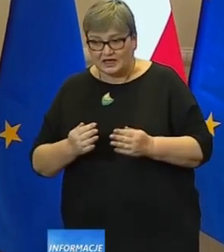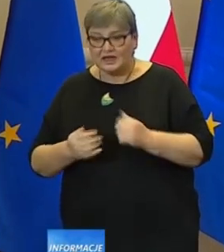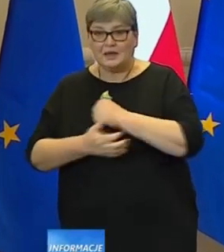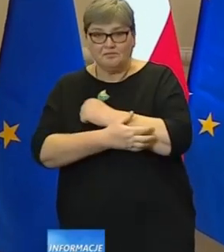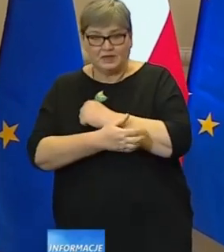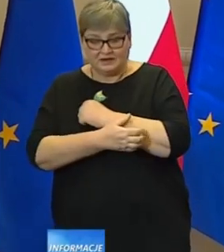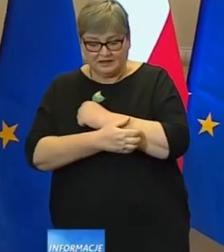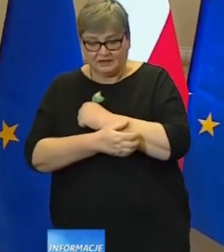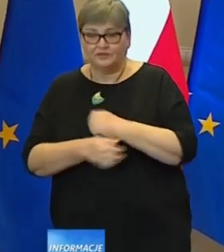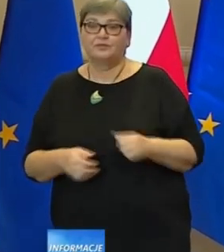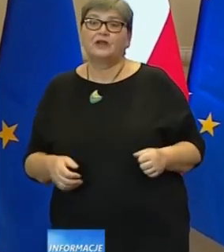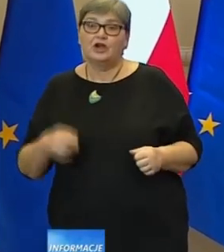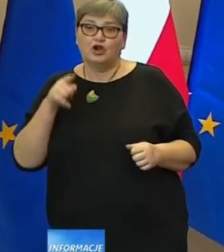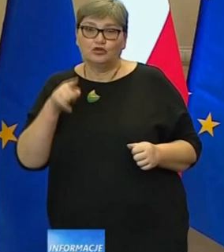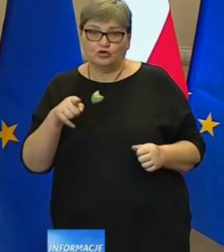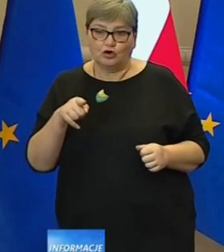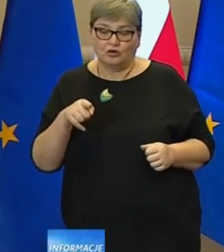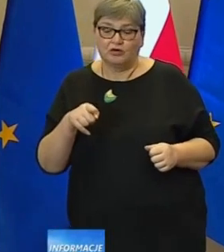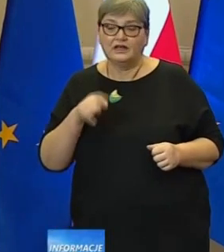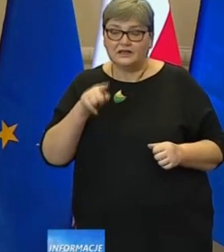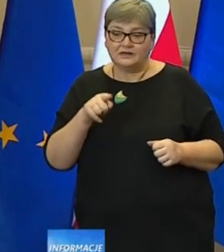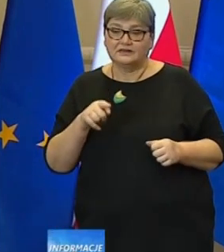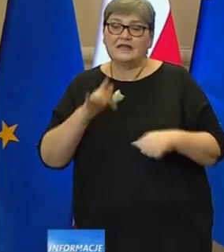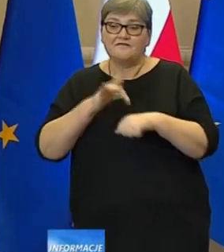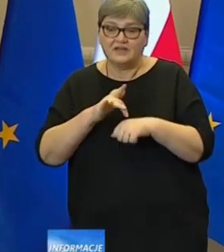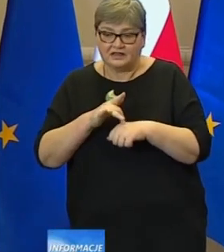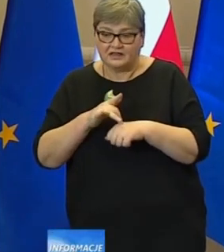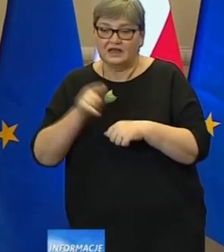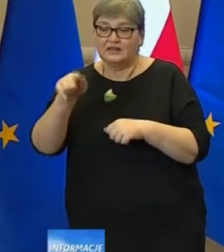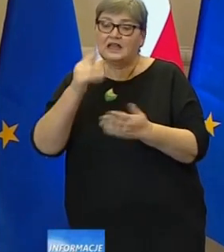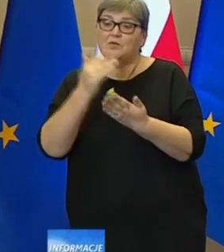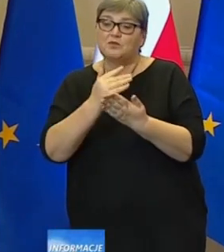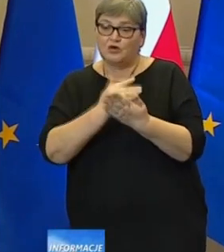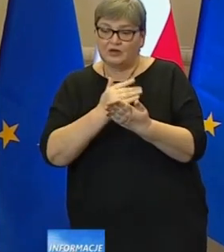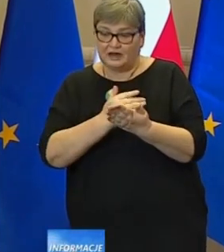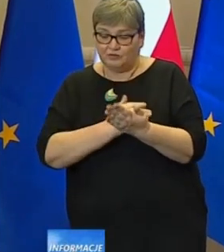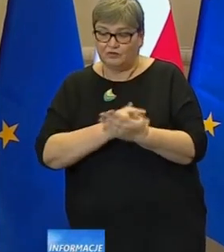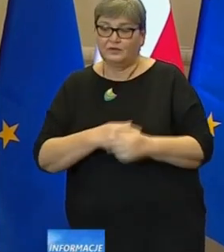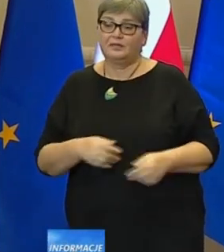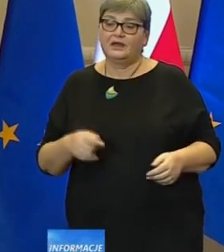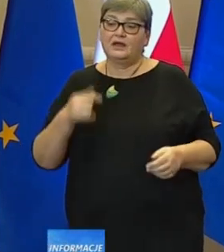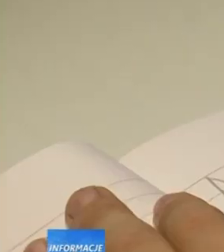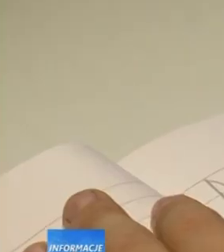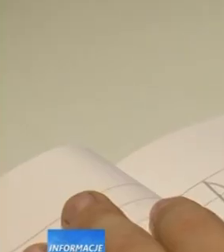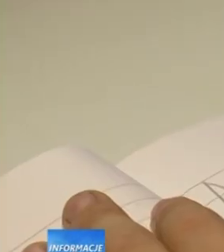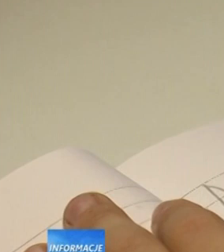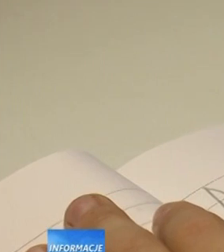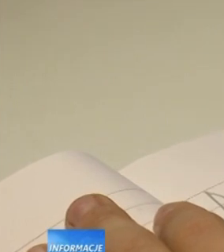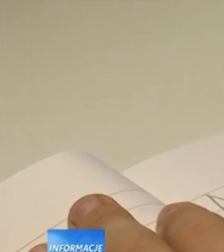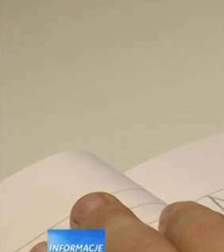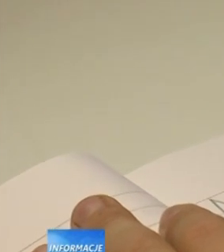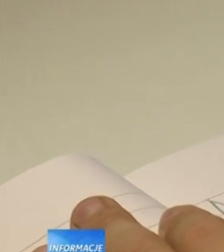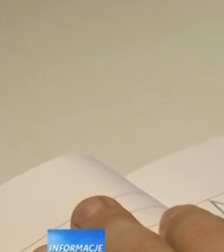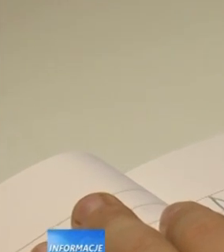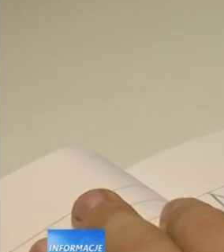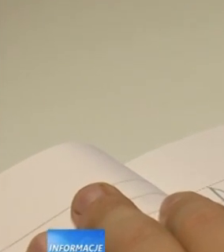w poprzednim roku. To przede wszystkim zasługa tych programów. Mówi minister rodziny i polityki społecznej Marlena Maląg. Od środy